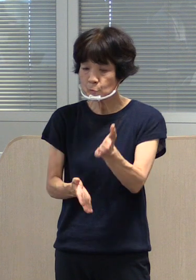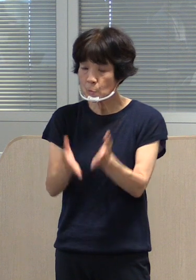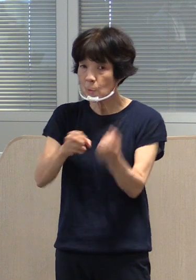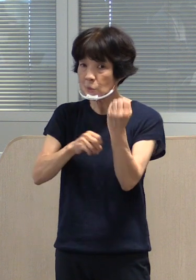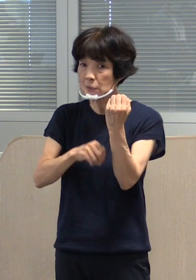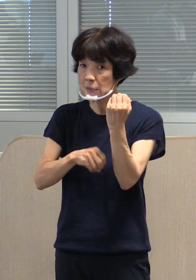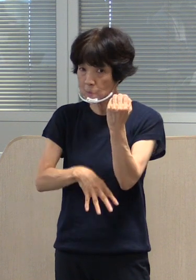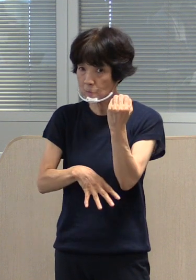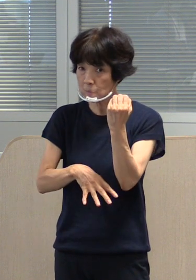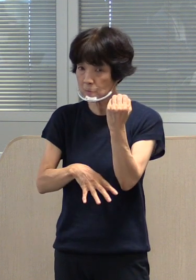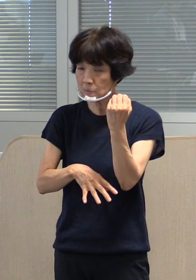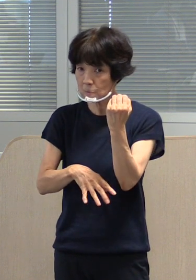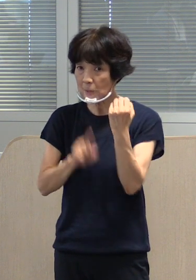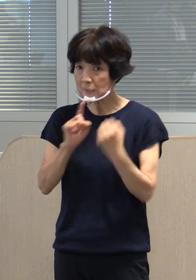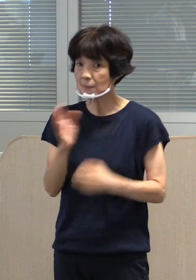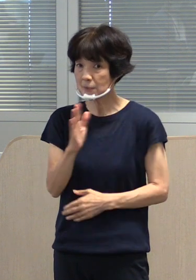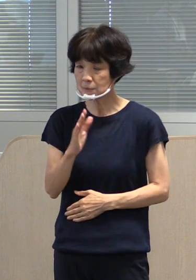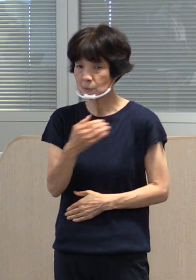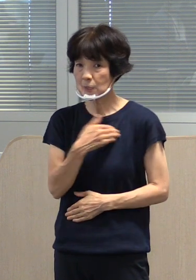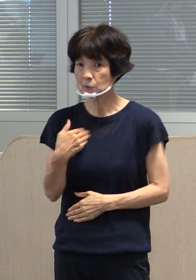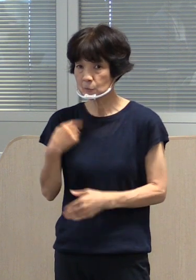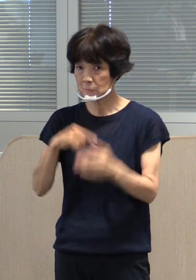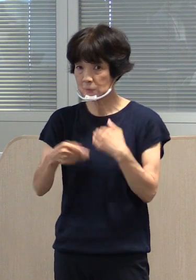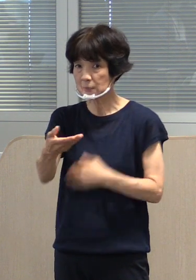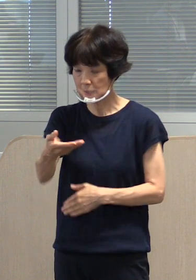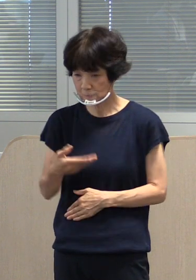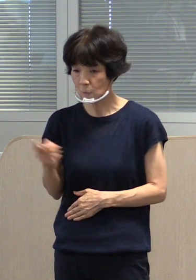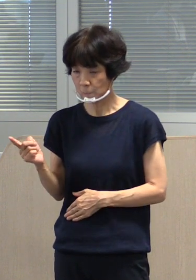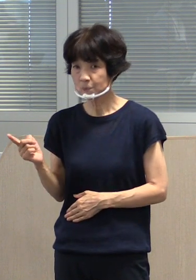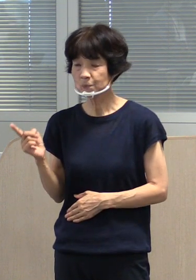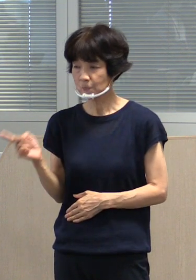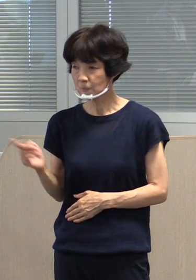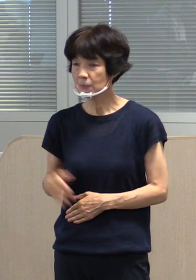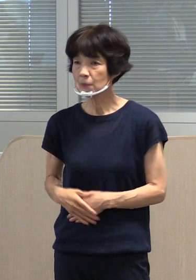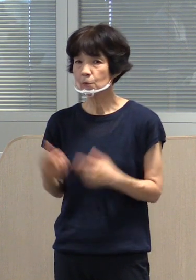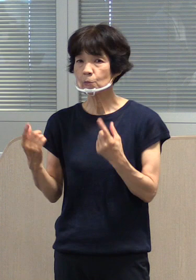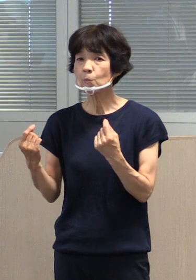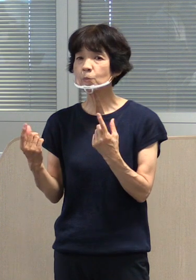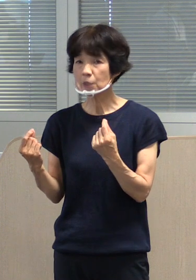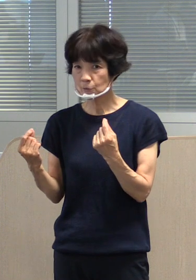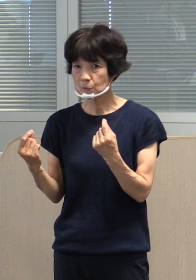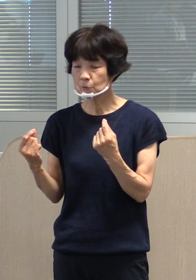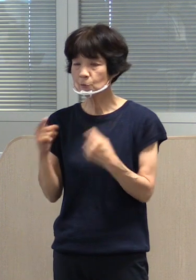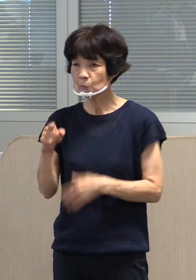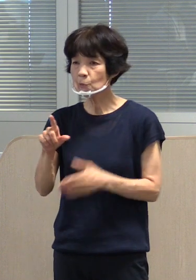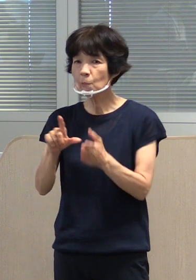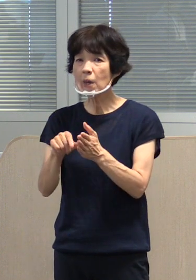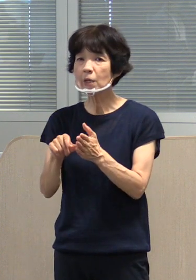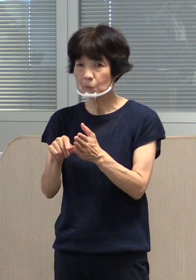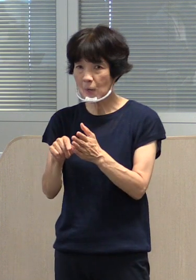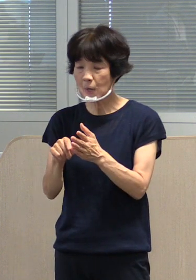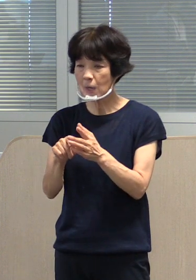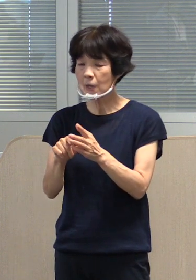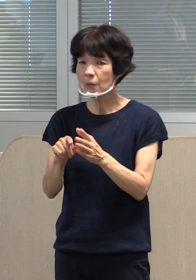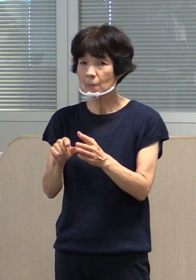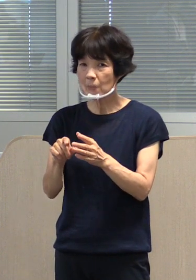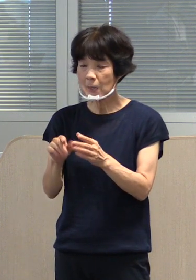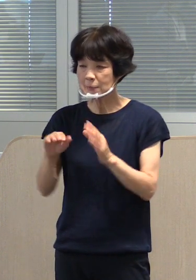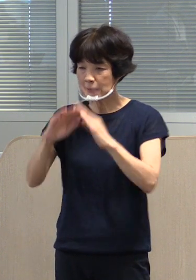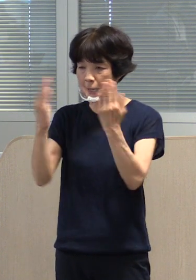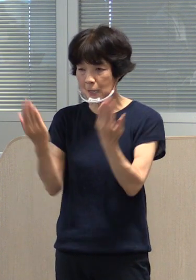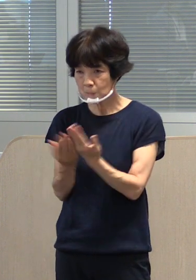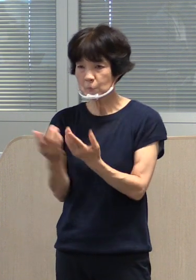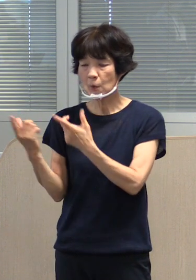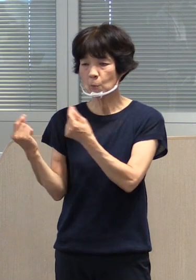言い切らなくてもいいのではないかと。 そうそう、あれであればね、中等症全部がねそうなってるんですね。だから